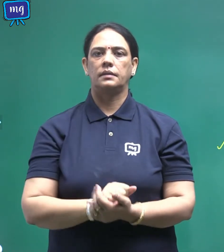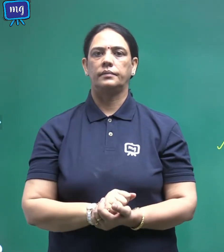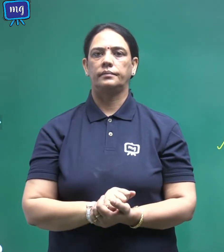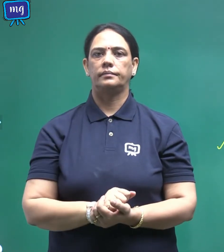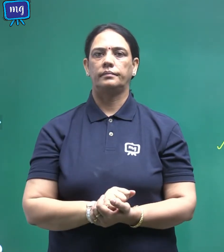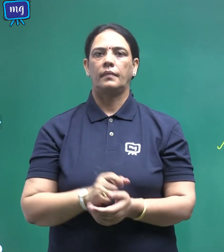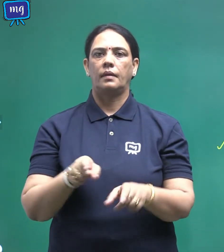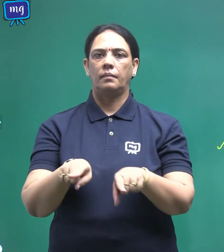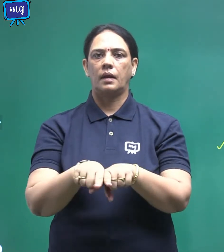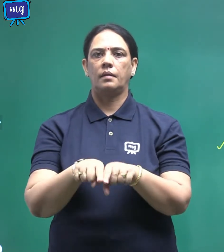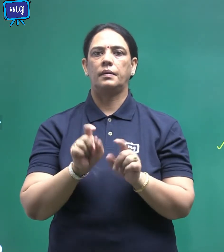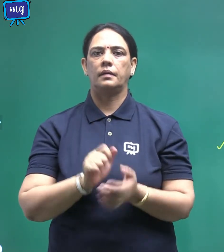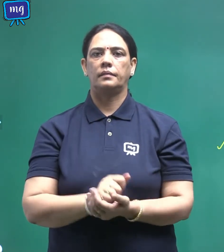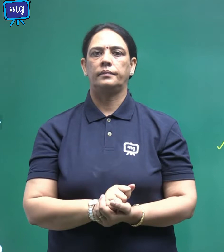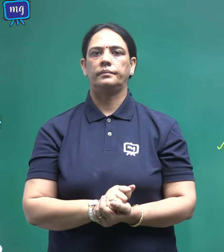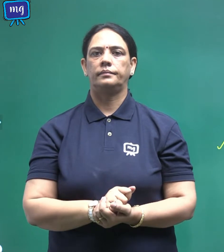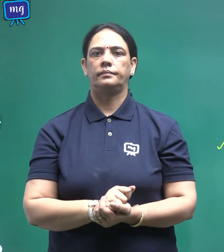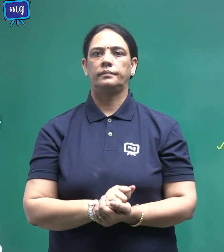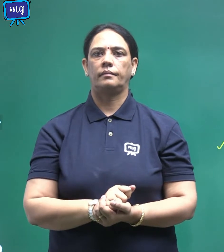बराबर